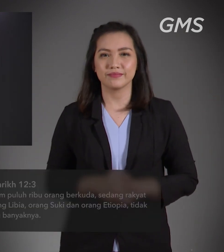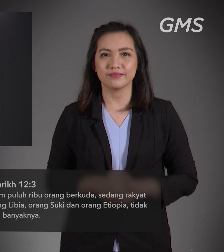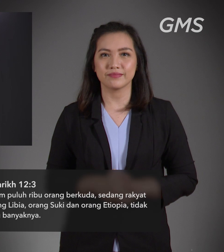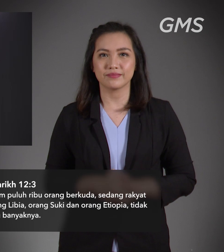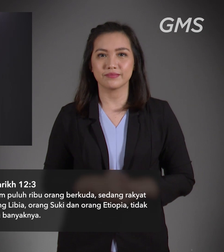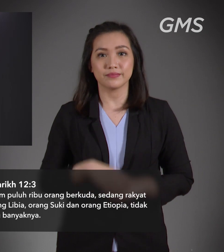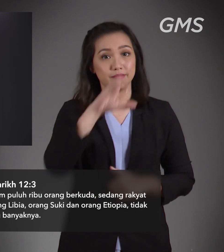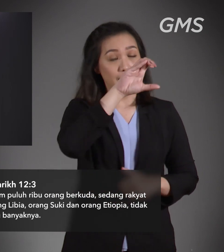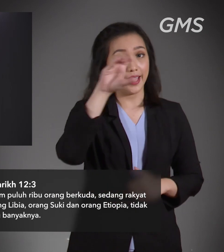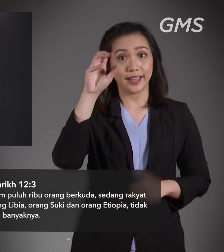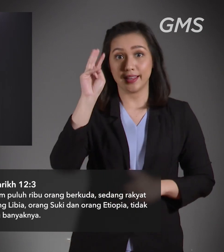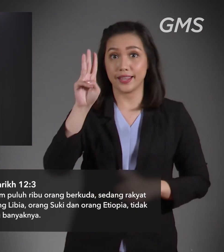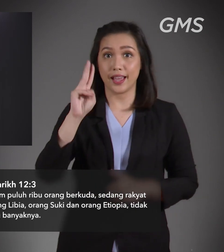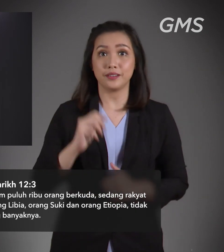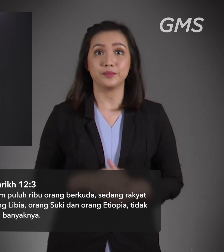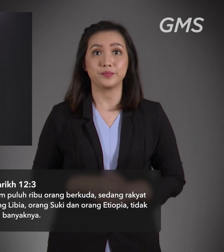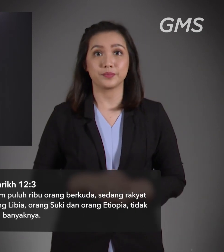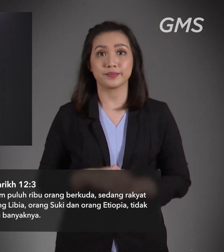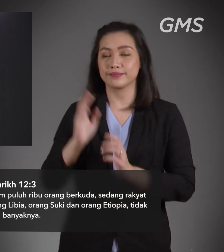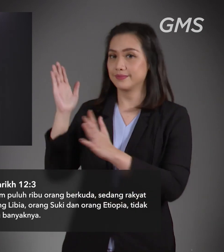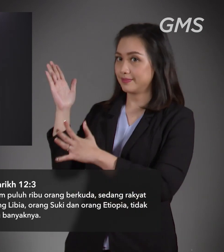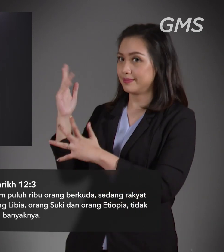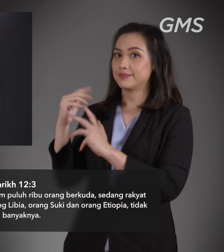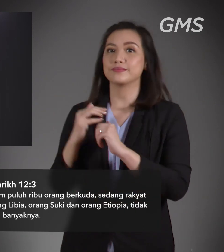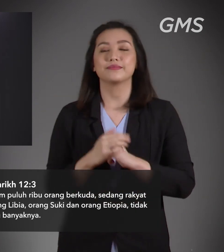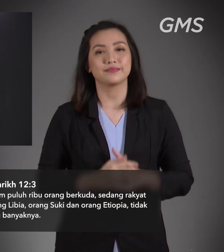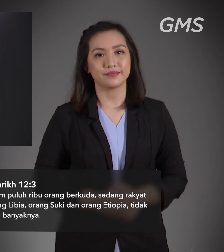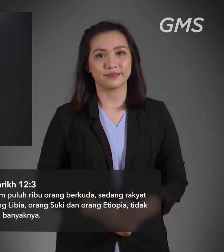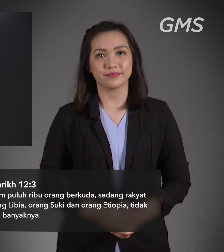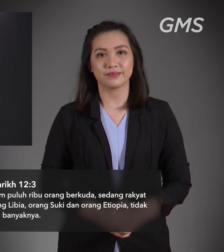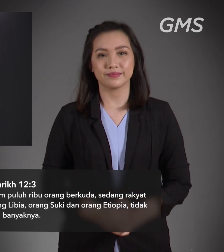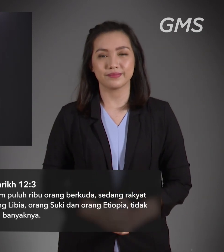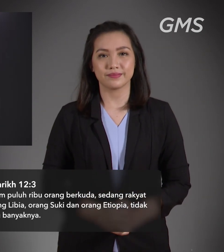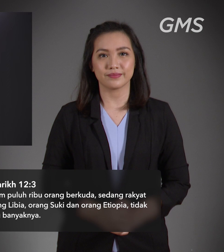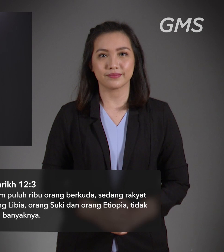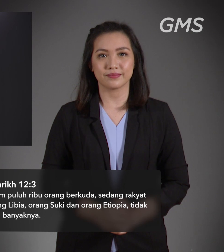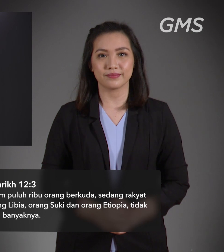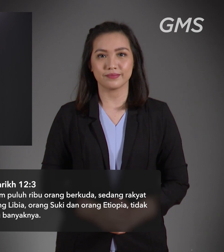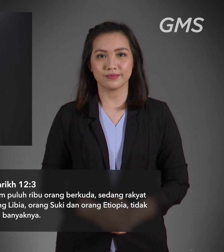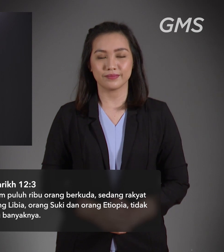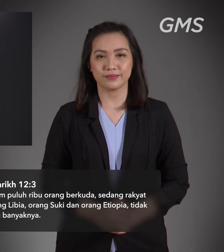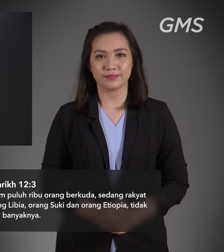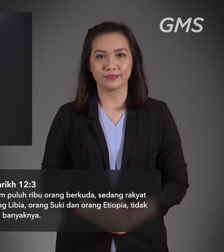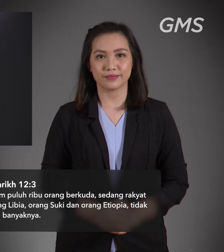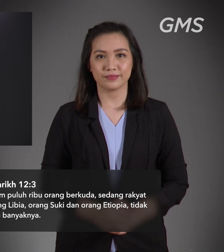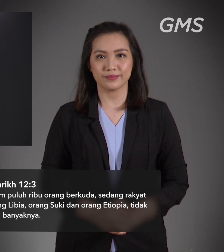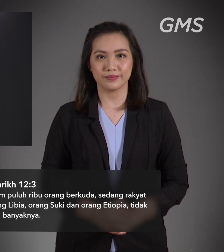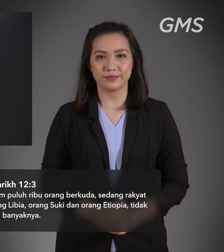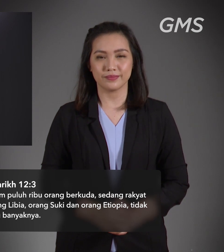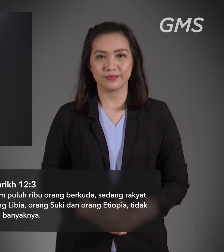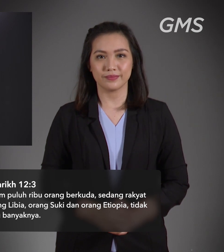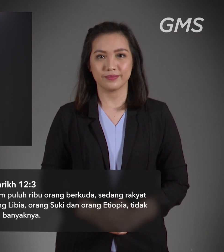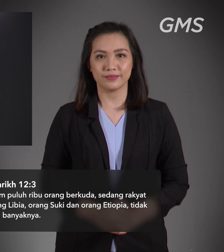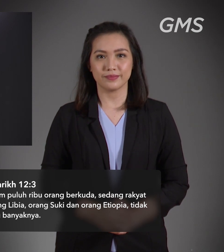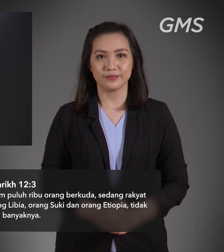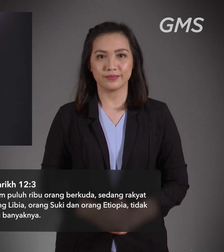3 dengan 1.200 kereta, nah ini dia rotan Tuhan. 60.000 orang berkuda sedang rakyat yang mengikutinya dari Mesir, yakni orang Libya,